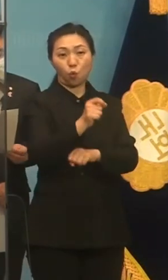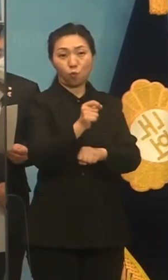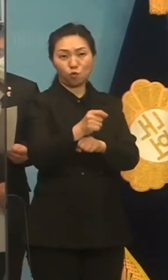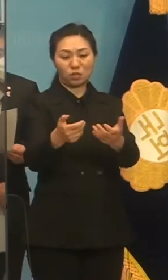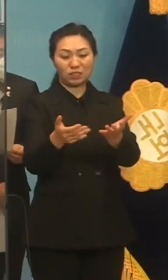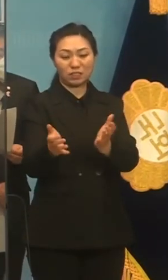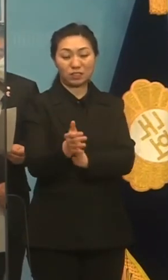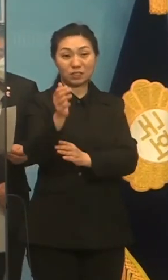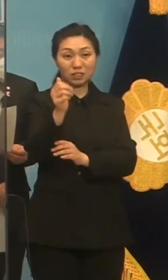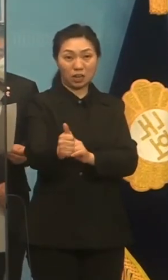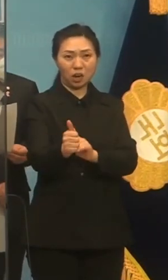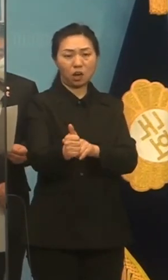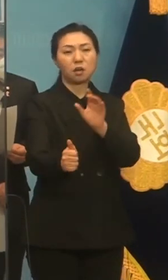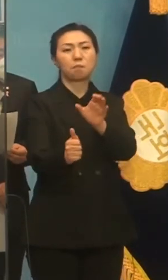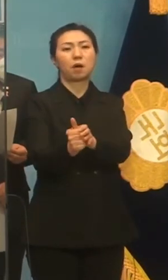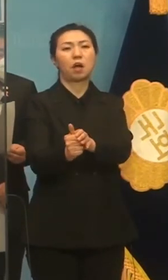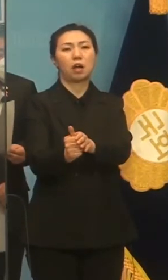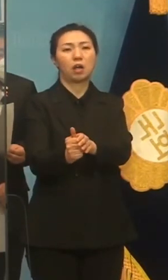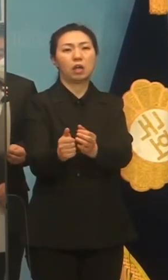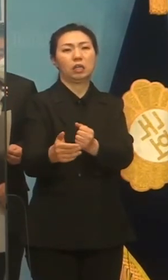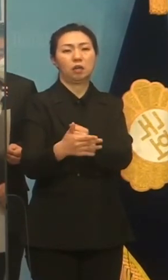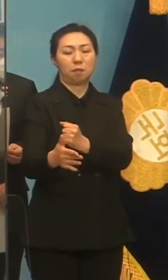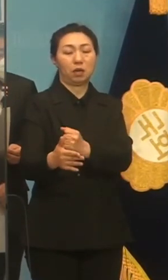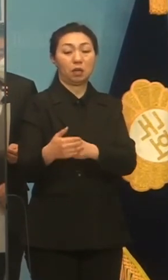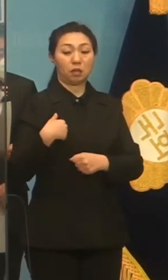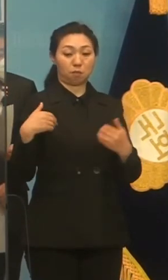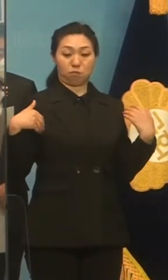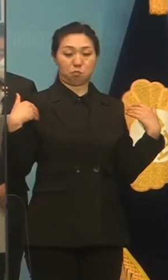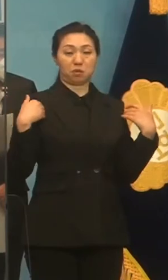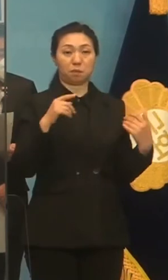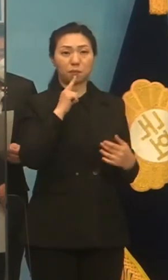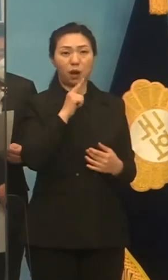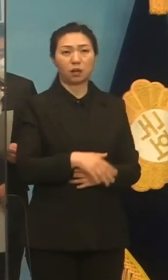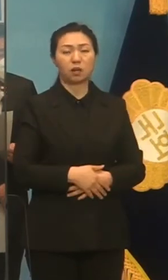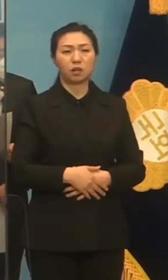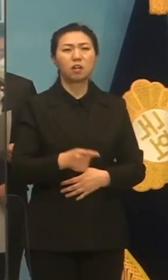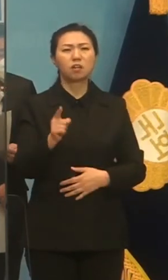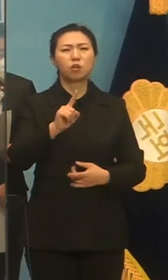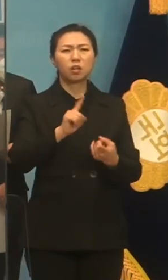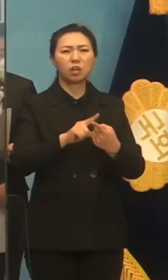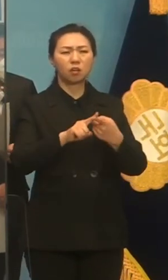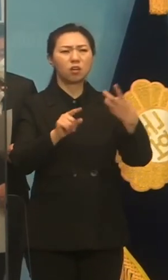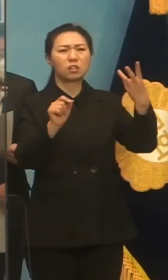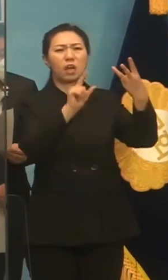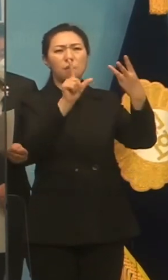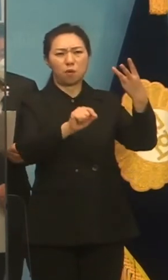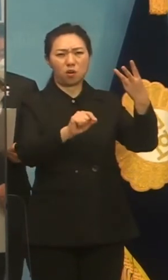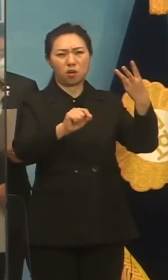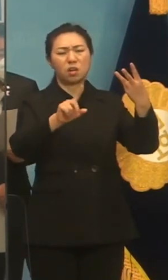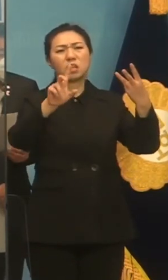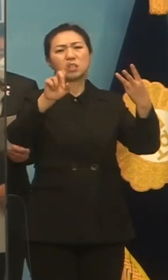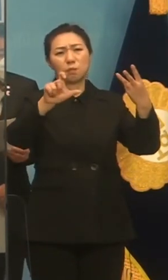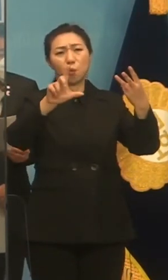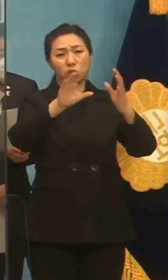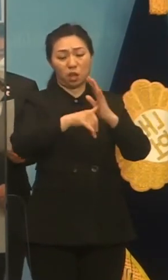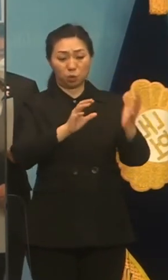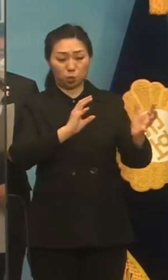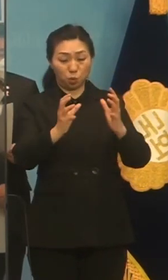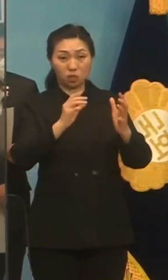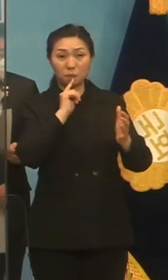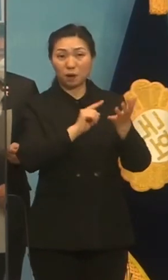통해서 세럼입니다 우리 취향이 공나리 투테 팁으로 시작하는데